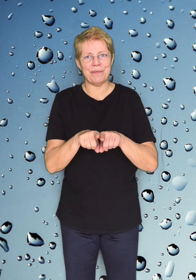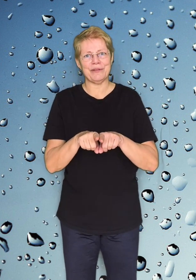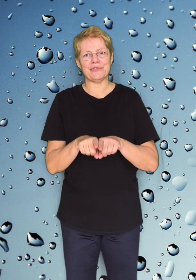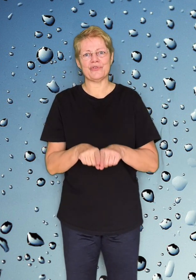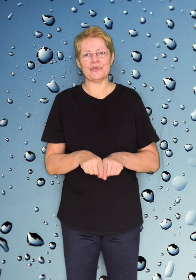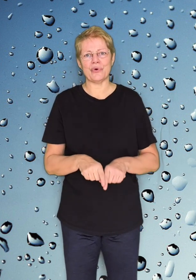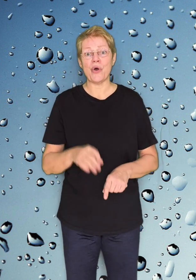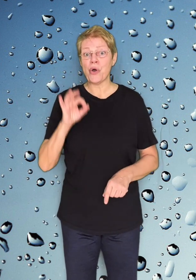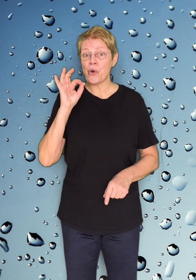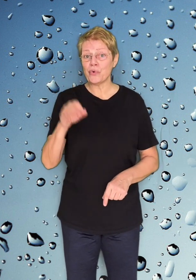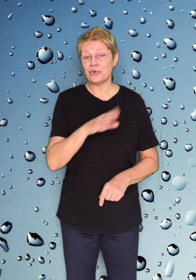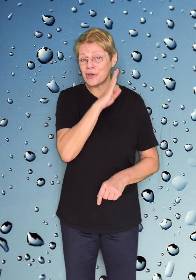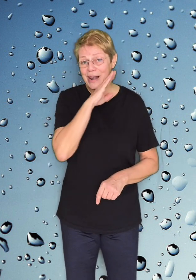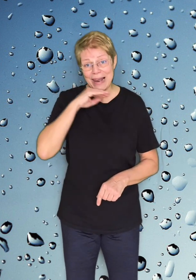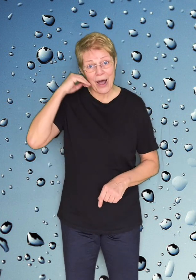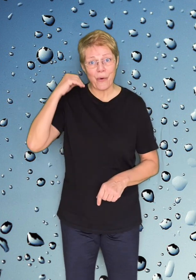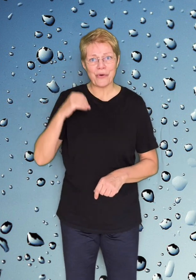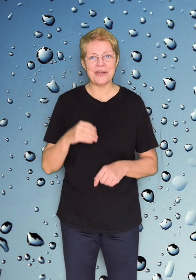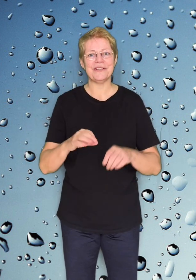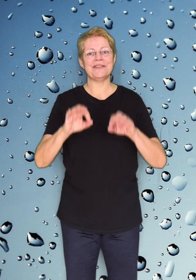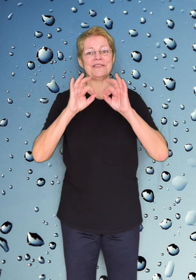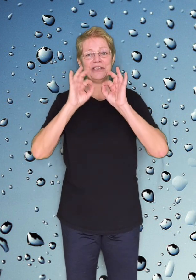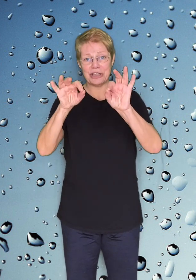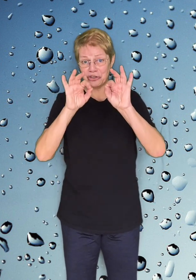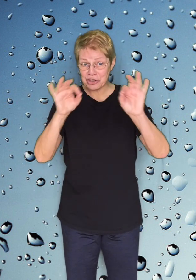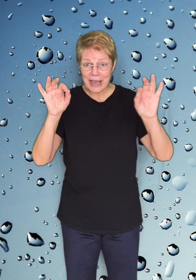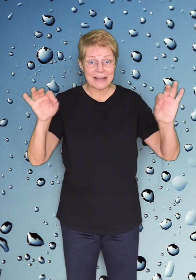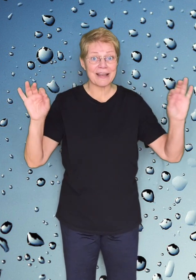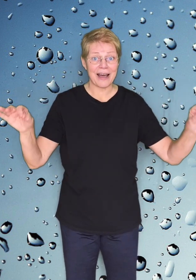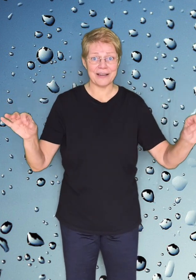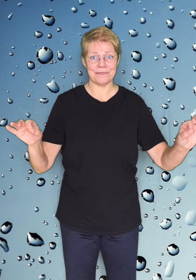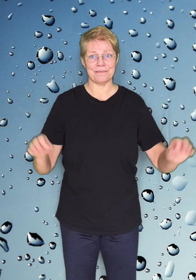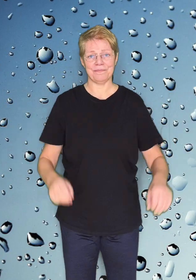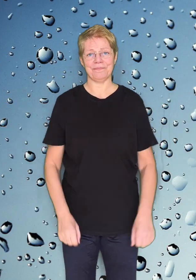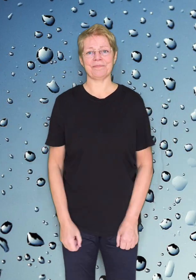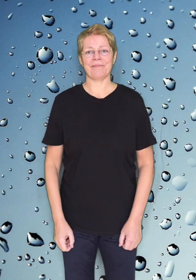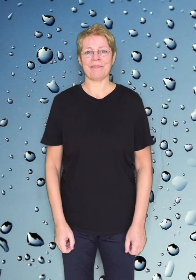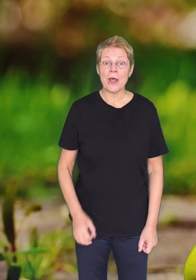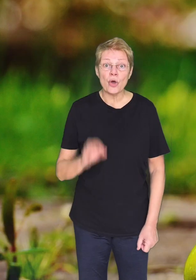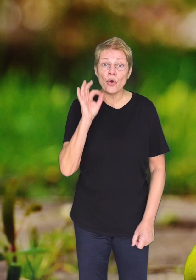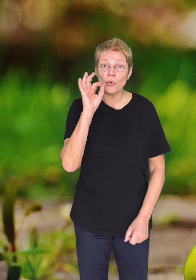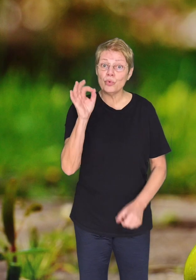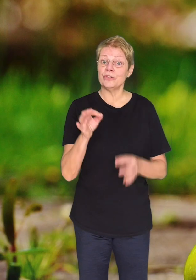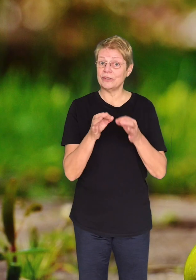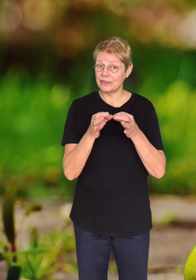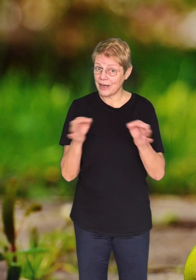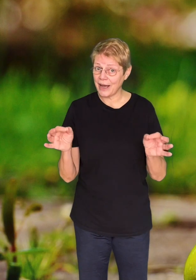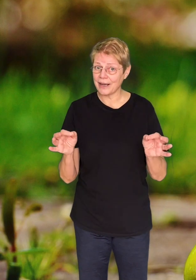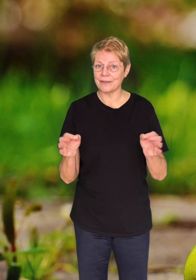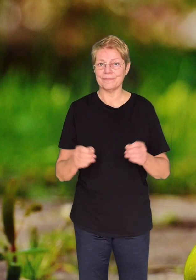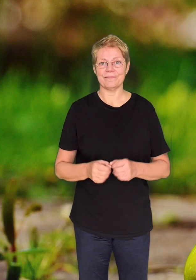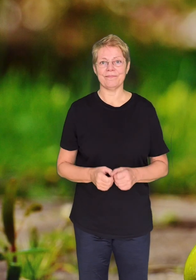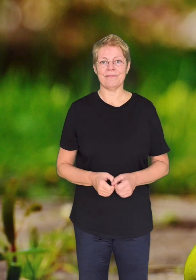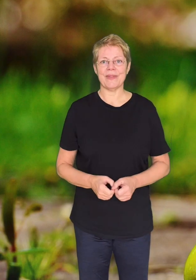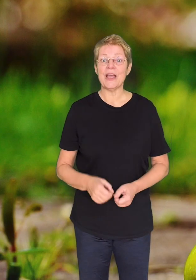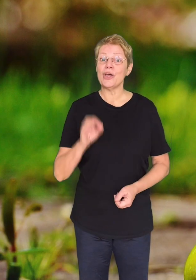ebenso gute Laune die steckt an guten Tag